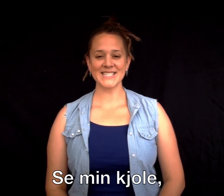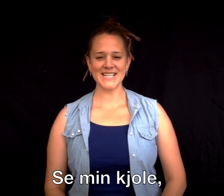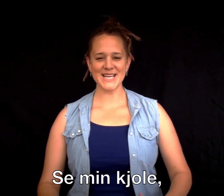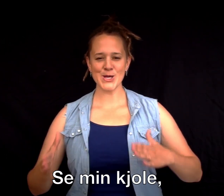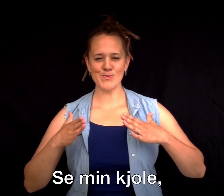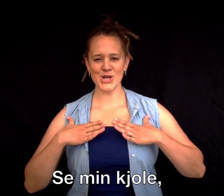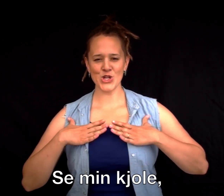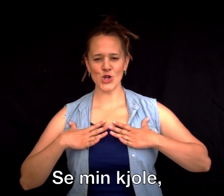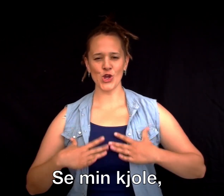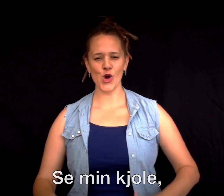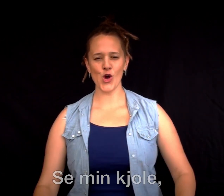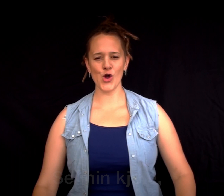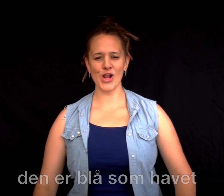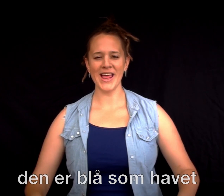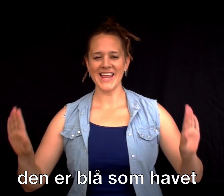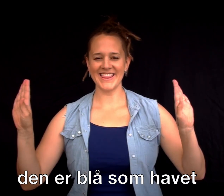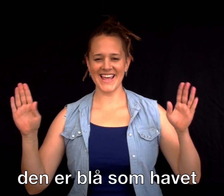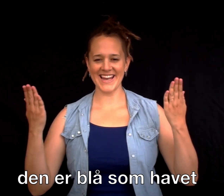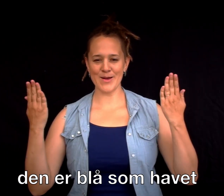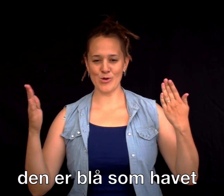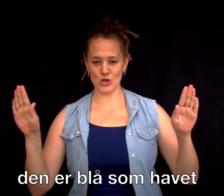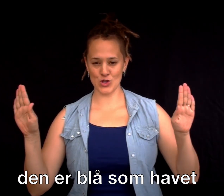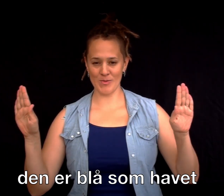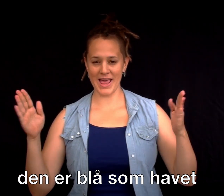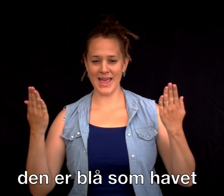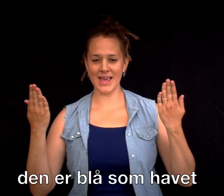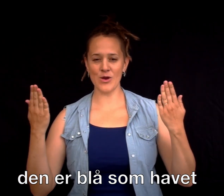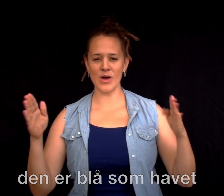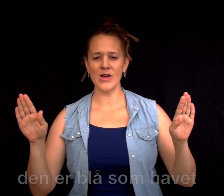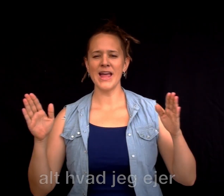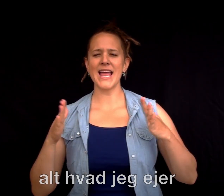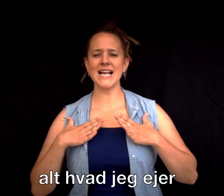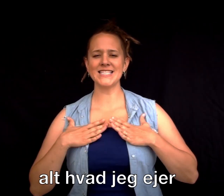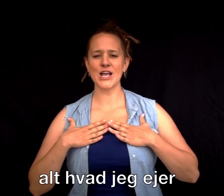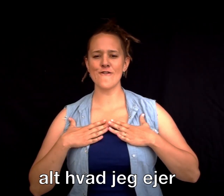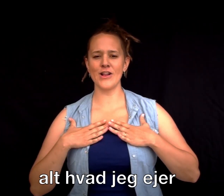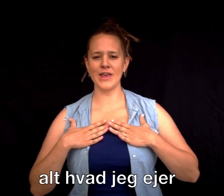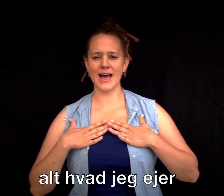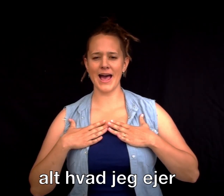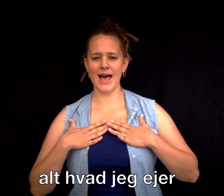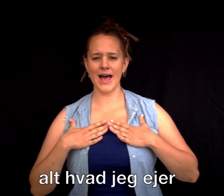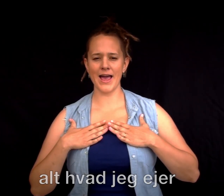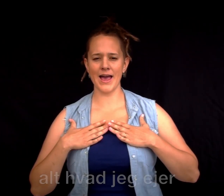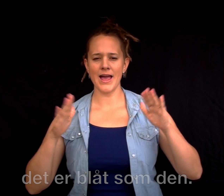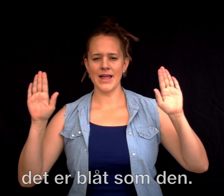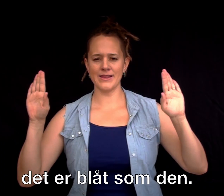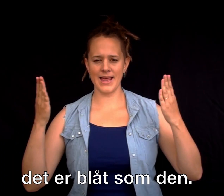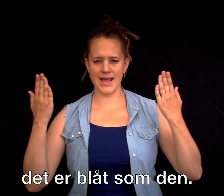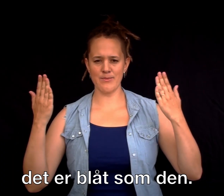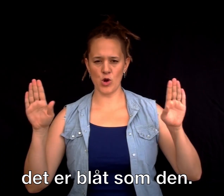Si min kjole denne blåsom heue, alt vil jeg eje, det er blåt